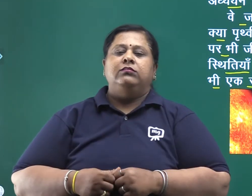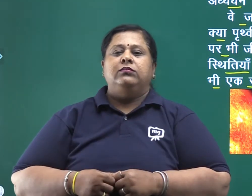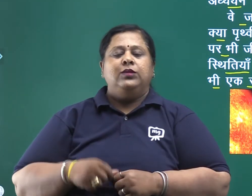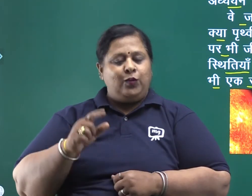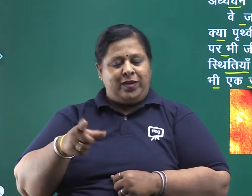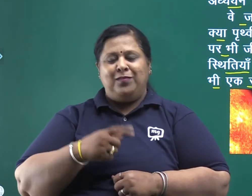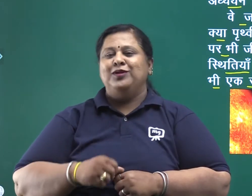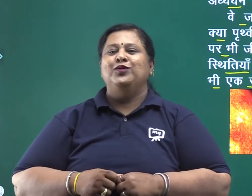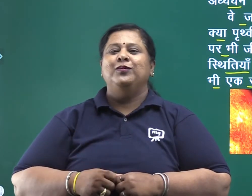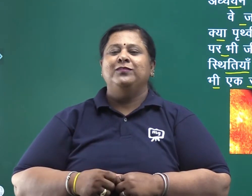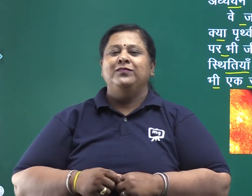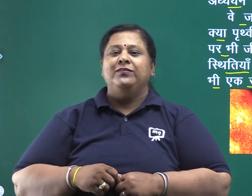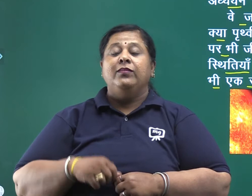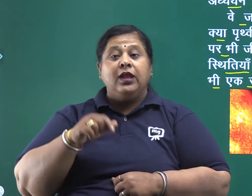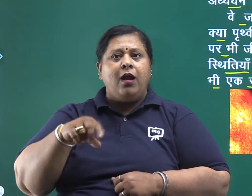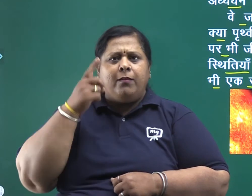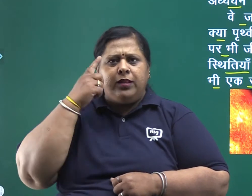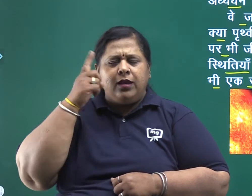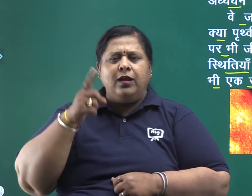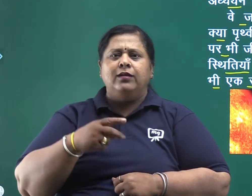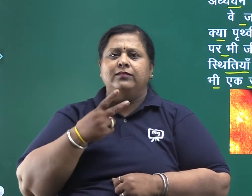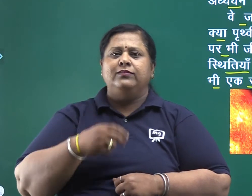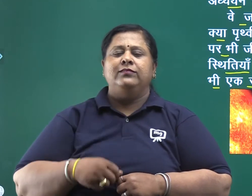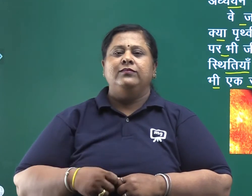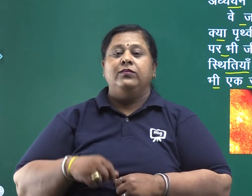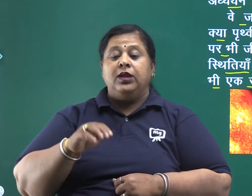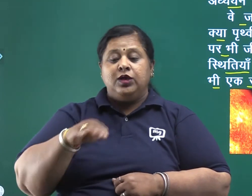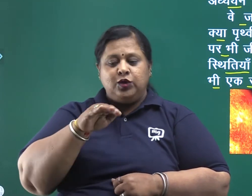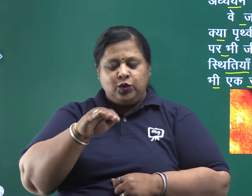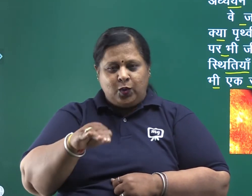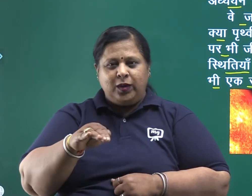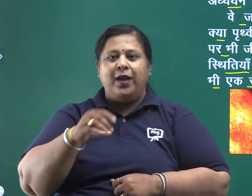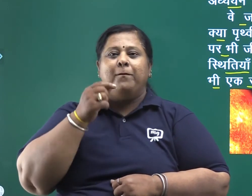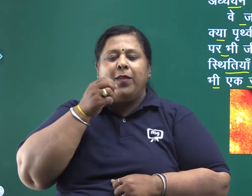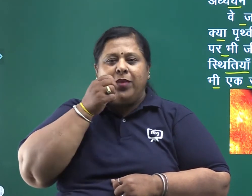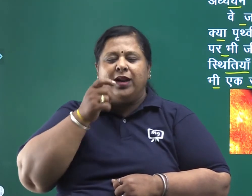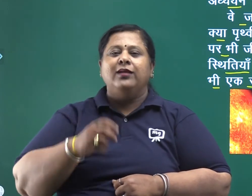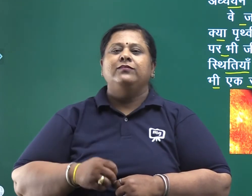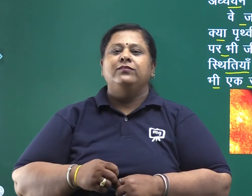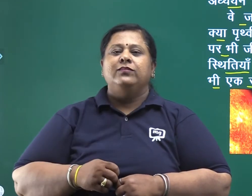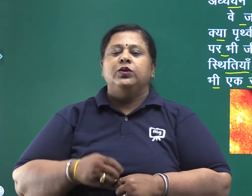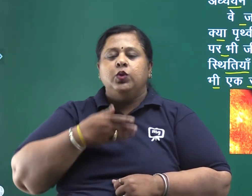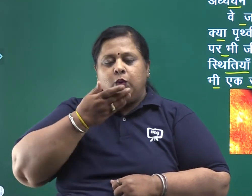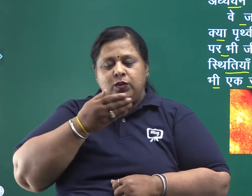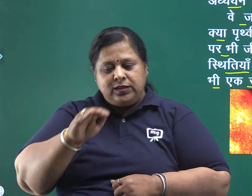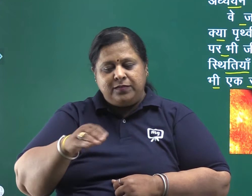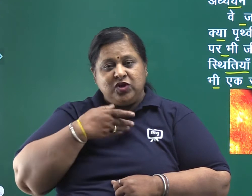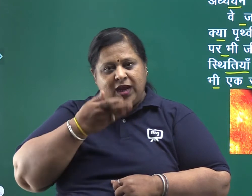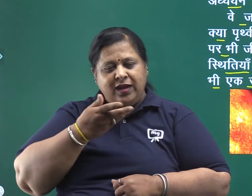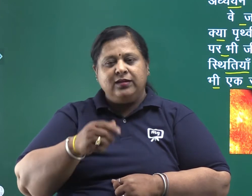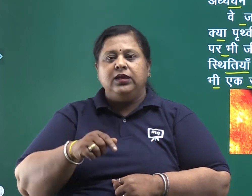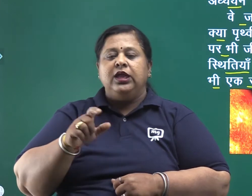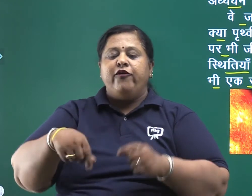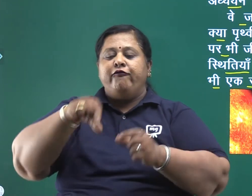तो प्यारे बच्चों, यहाँ हमने देखा कि छोटू के पापा ने छोटू को समझाया